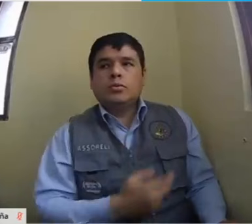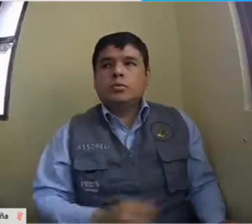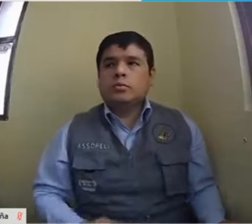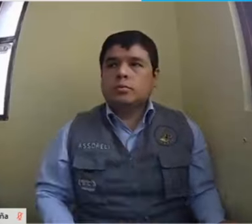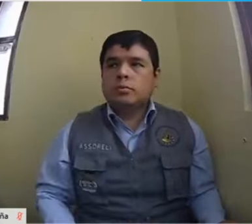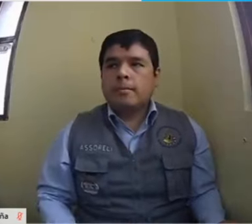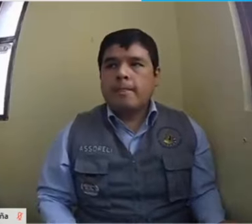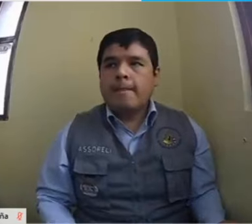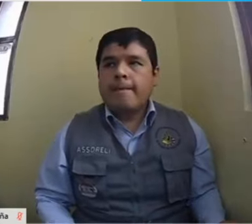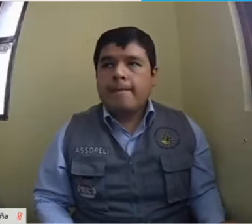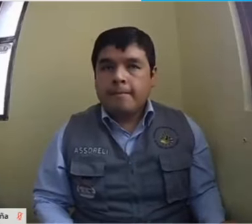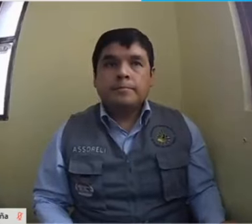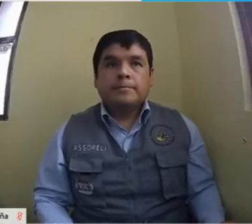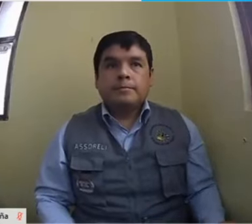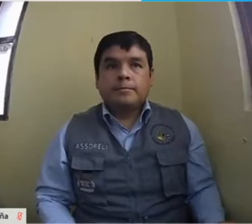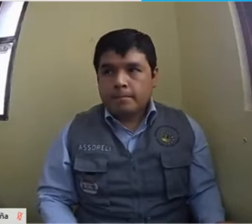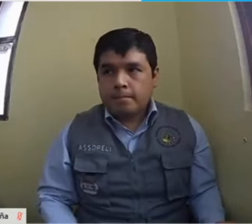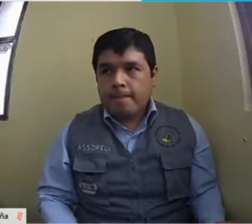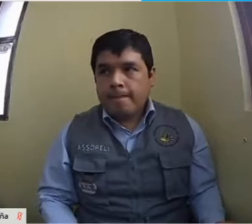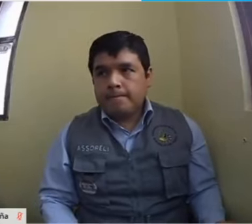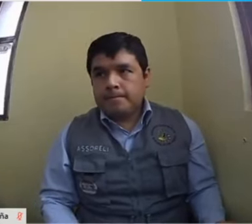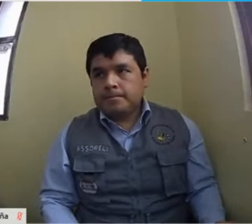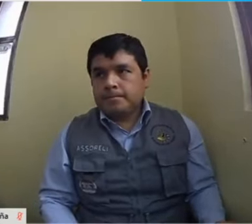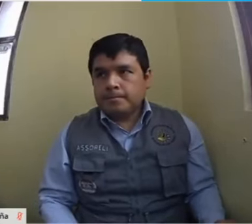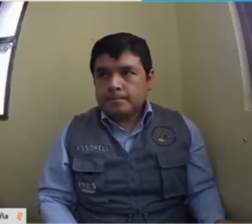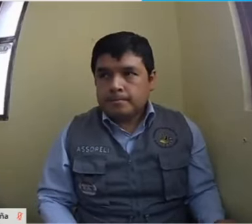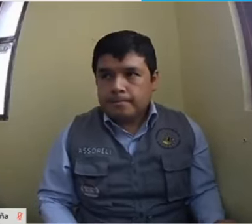Nuestro, la N arriba, nosotros, la N abajo.